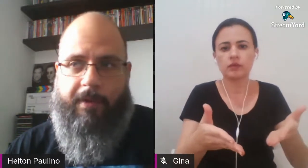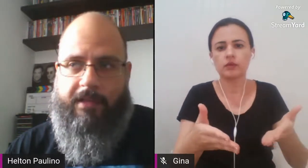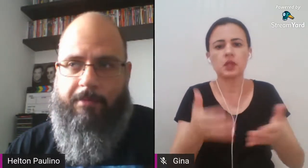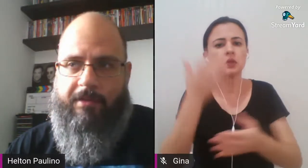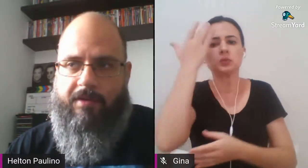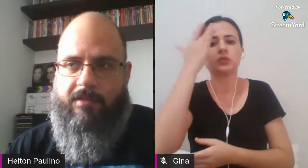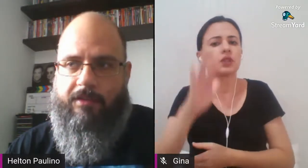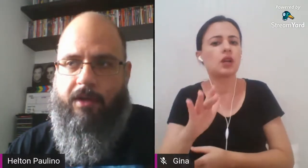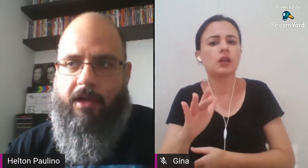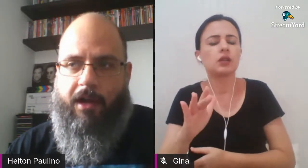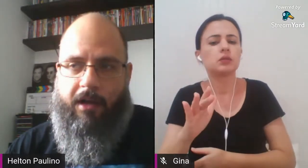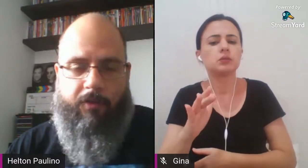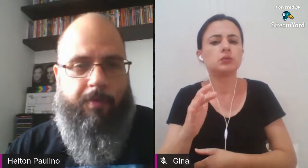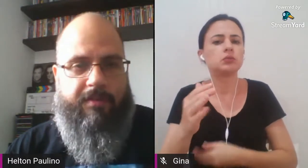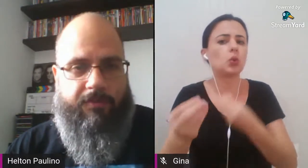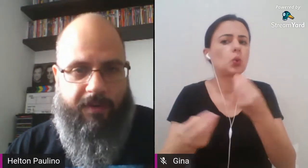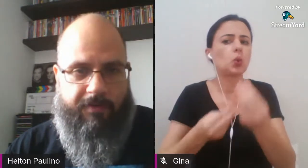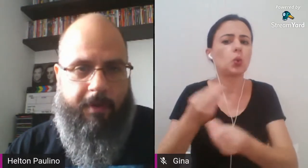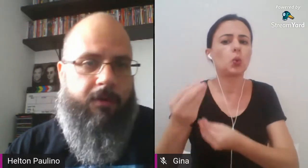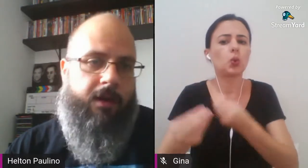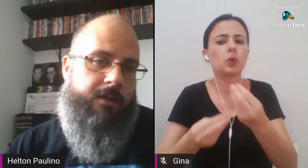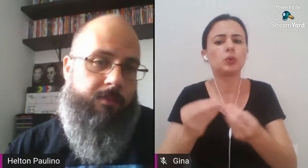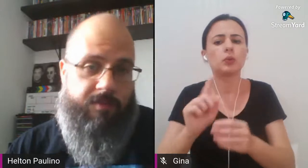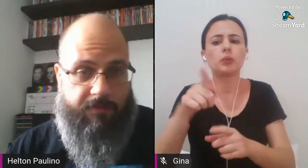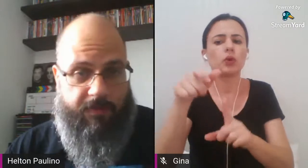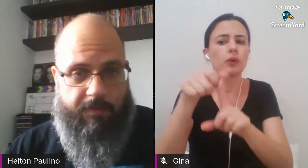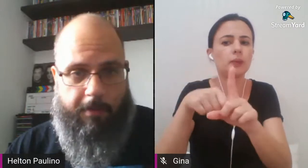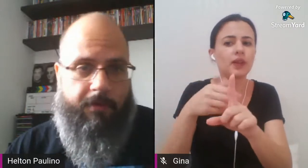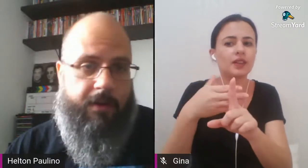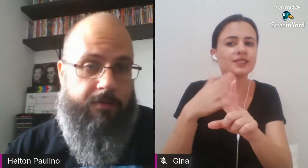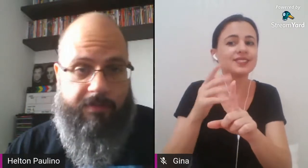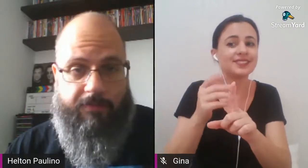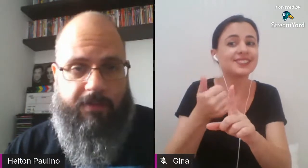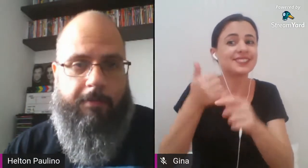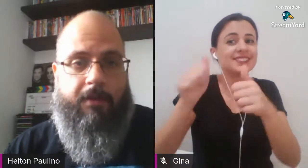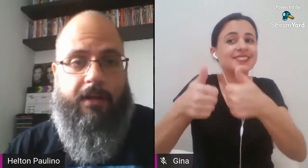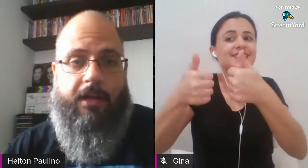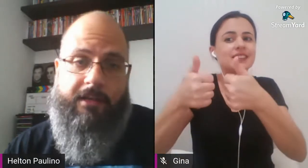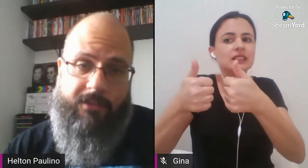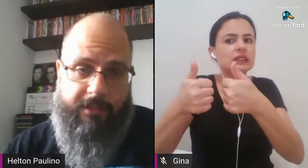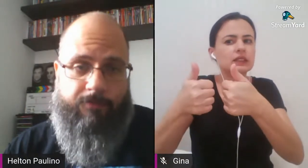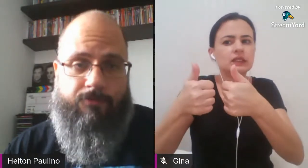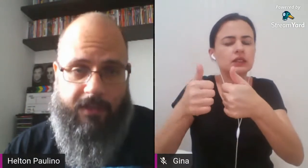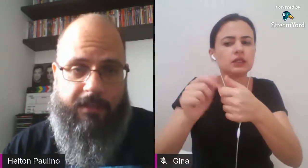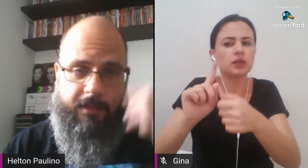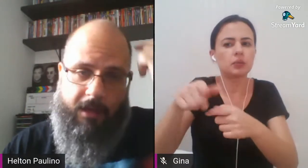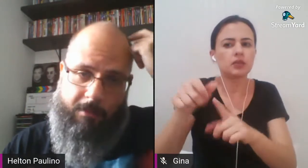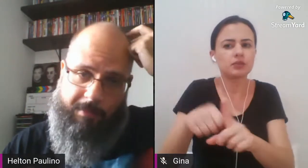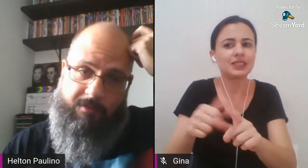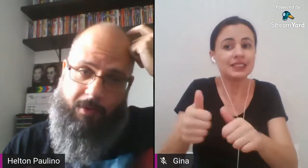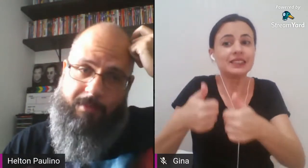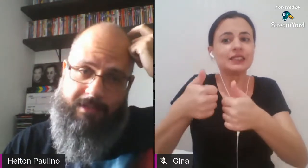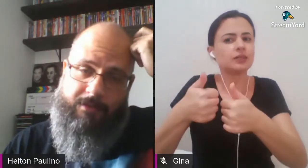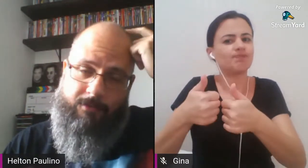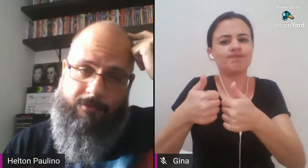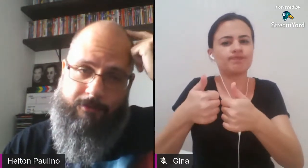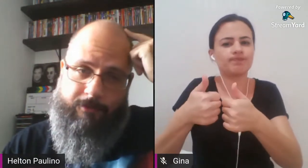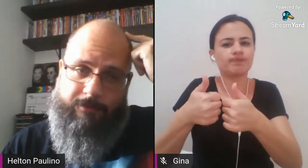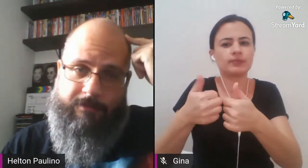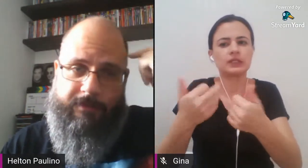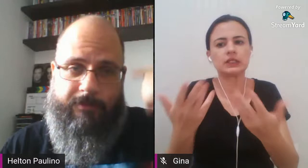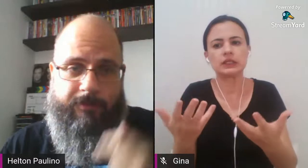fica praticamente pensando, no mês que vem vai melhorar, no mês que vem vai melhorar, no mês que vem vai melhorar, e a gente não sente, principalmente